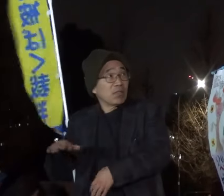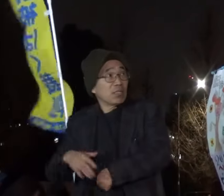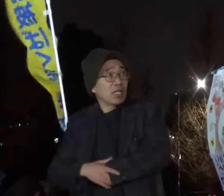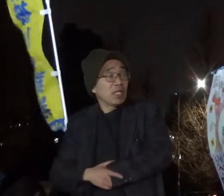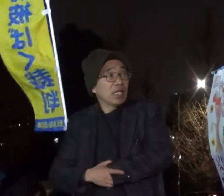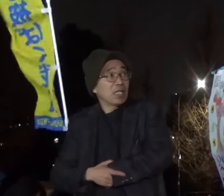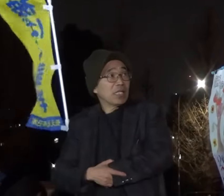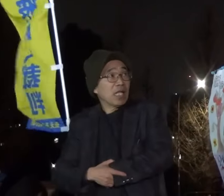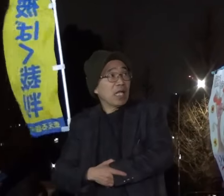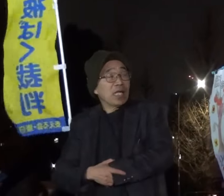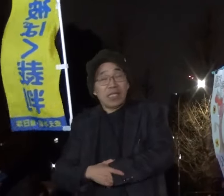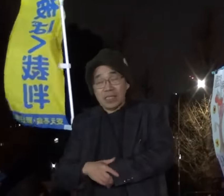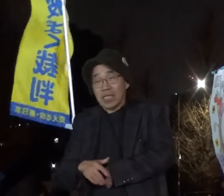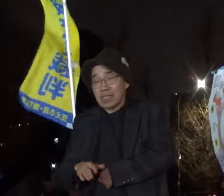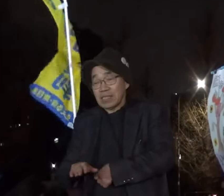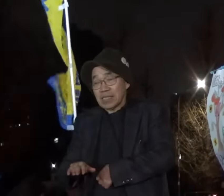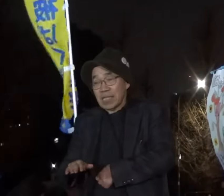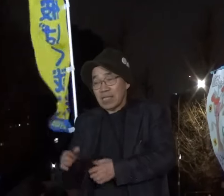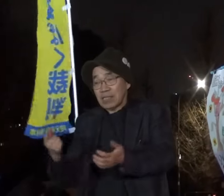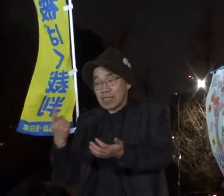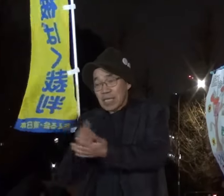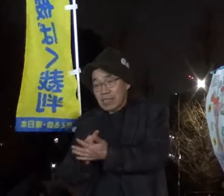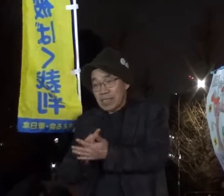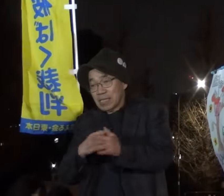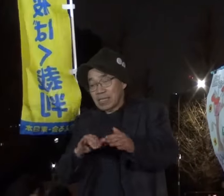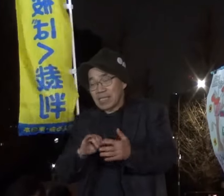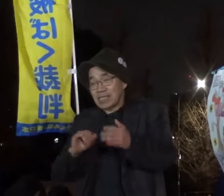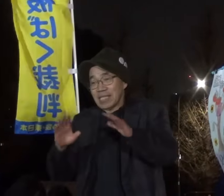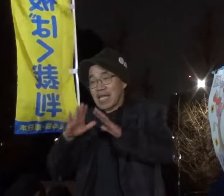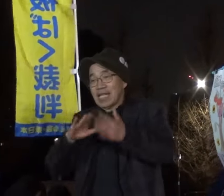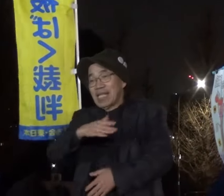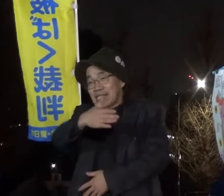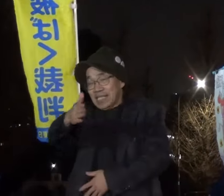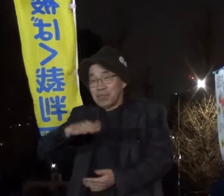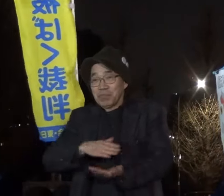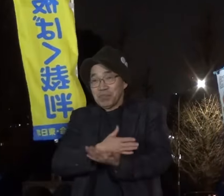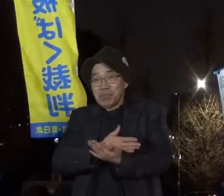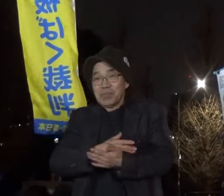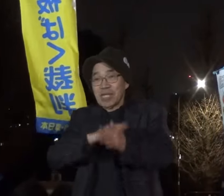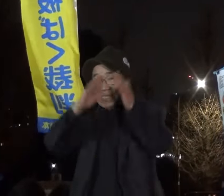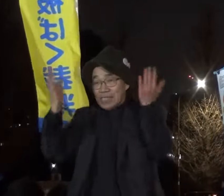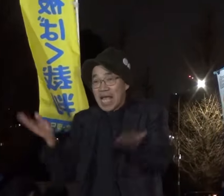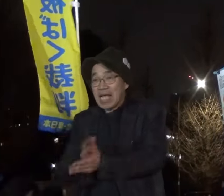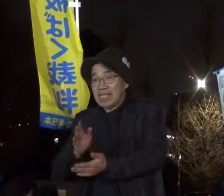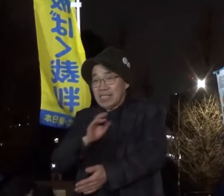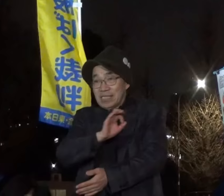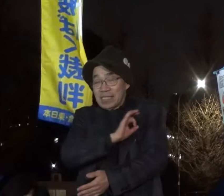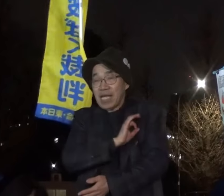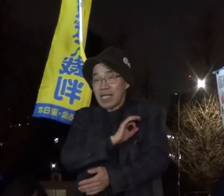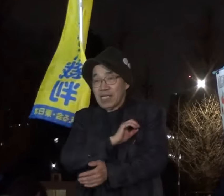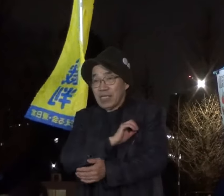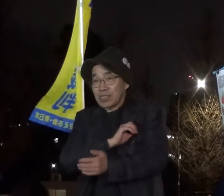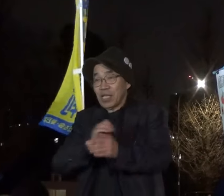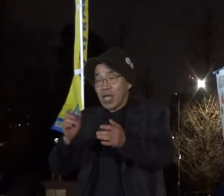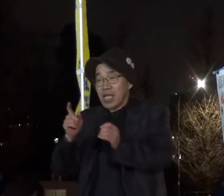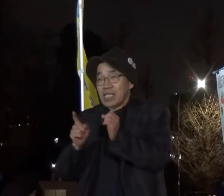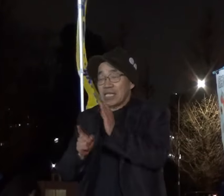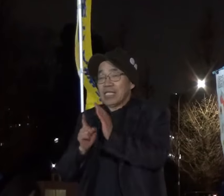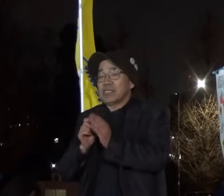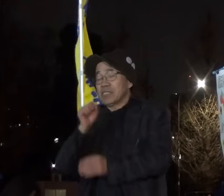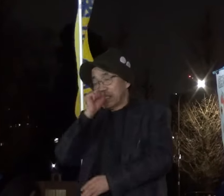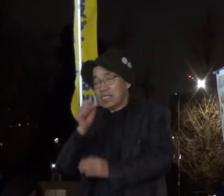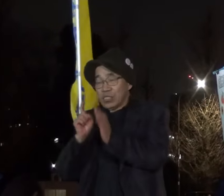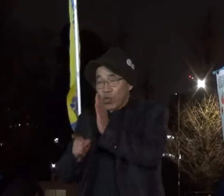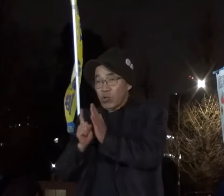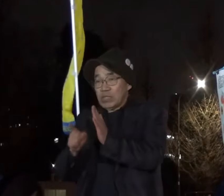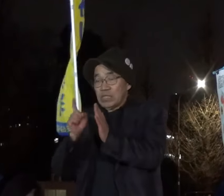加者の皆さん全員で、ここがミソですね、参加者の皆さん全員で吉祥寺の街で署名活動を